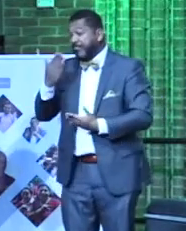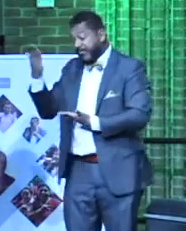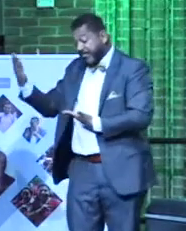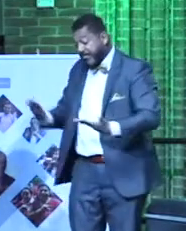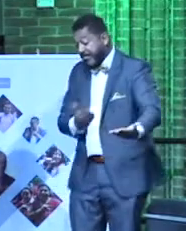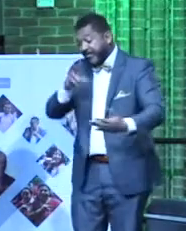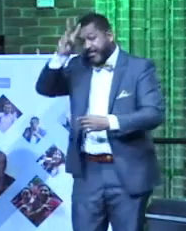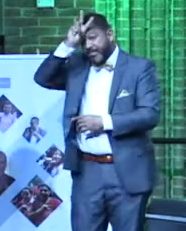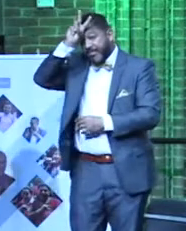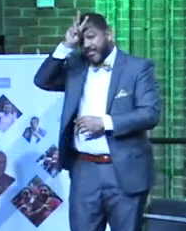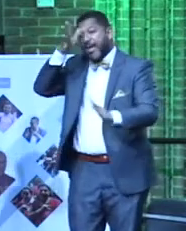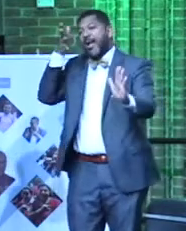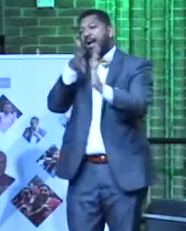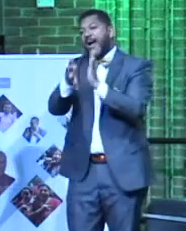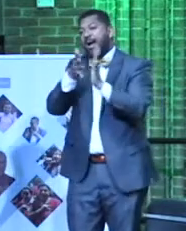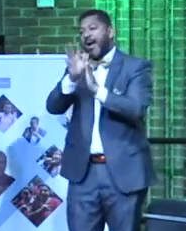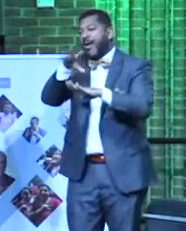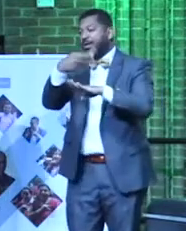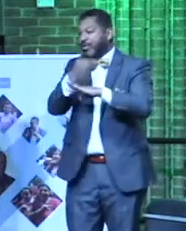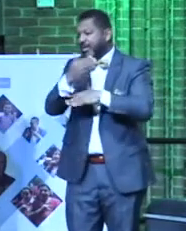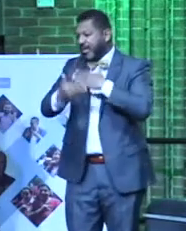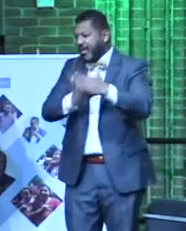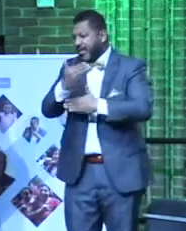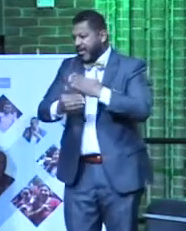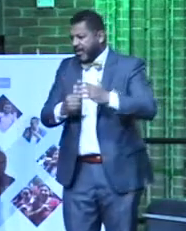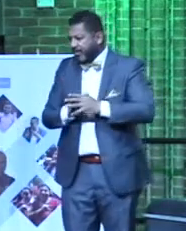a Vladimir para que les cuente los resultados del Consejo.